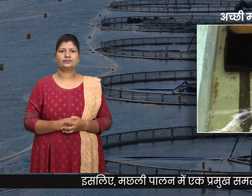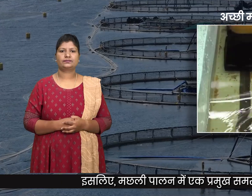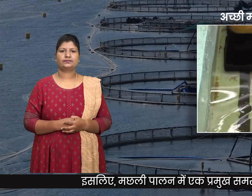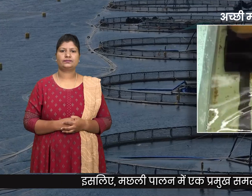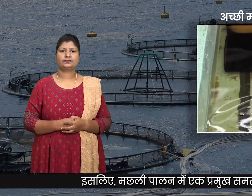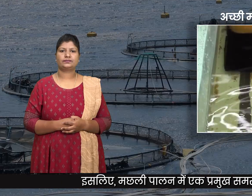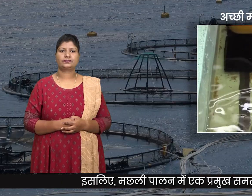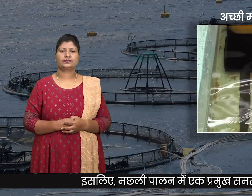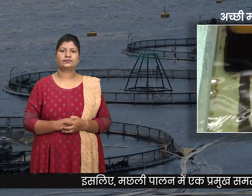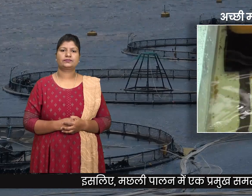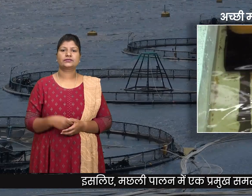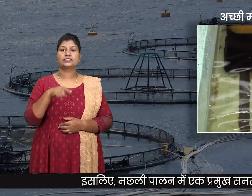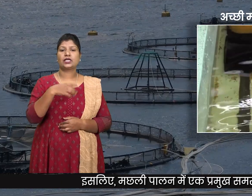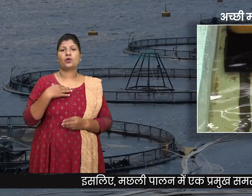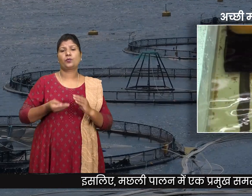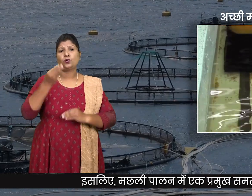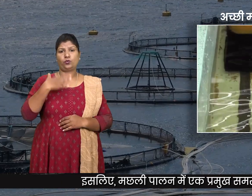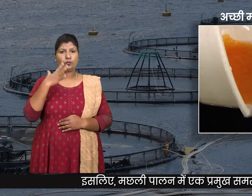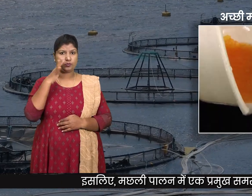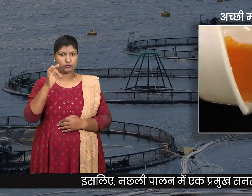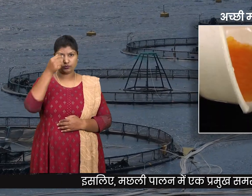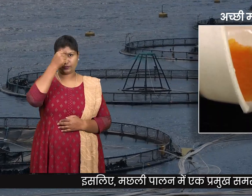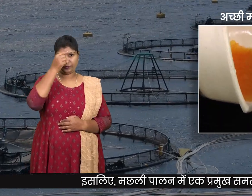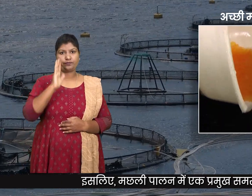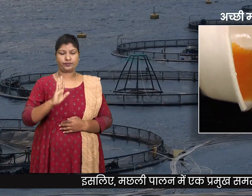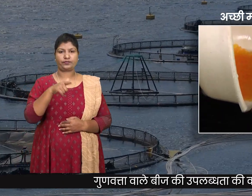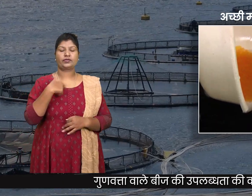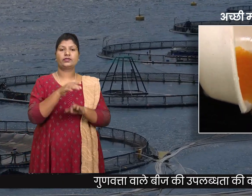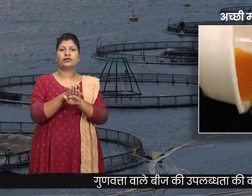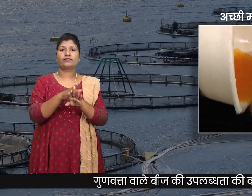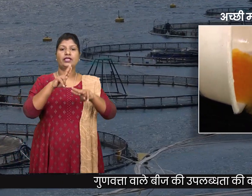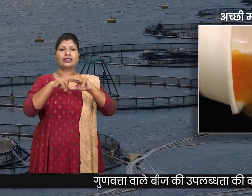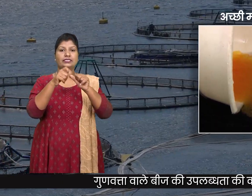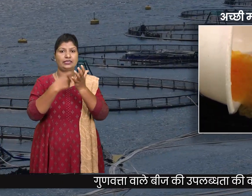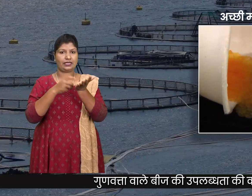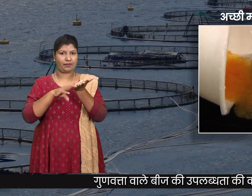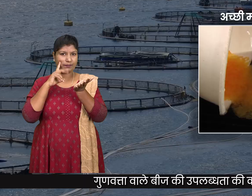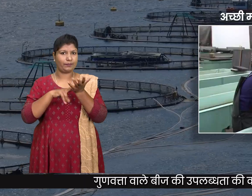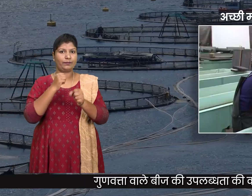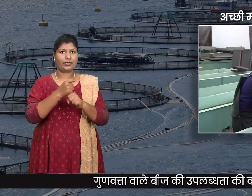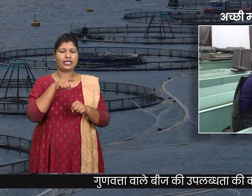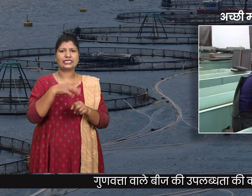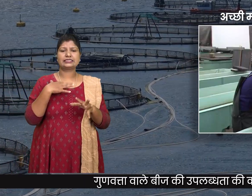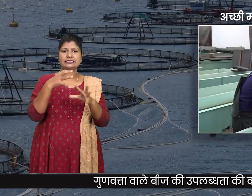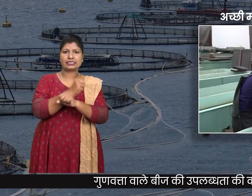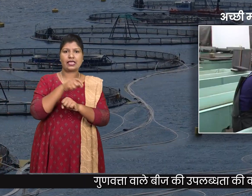इसलिए मछली पालन में एक प्रमुख समस्या अच्छी गुणवत्ता वाले बीज की उपलब्धता की कमी है।